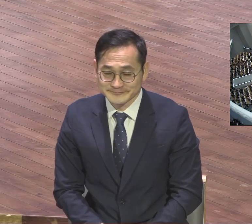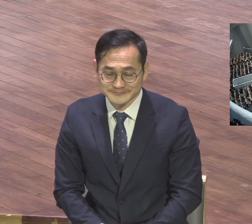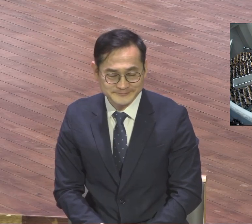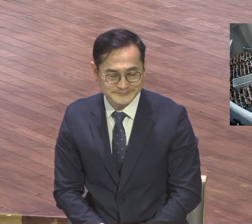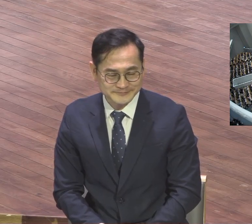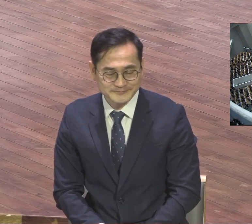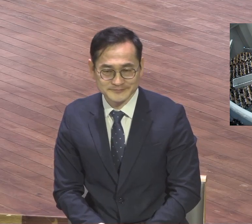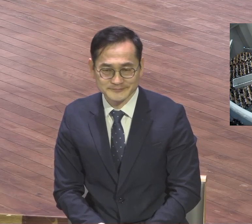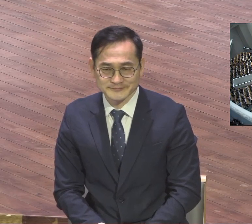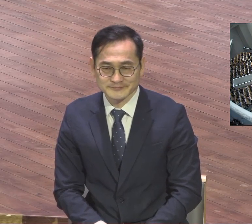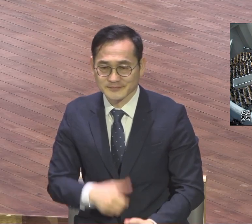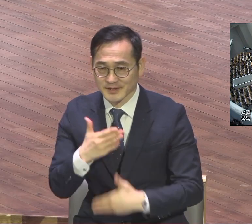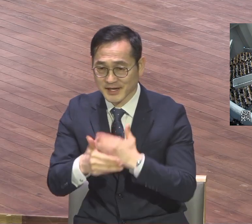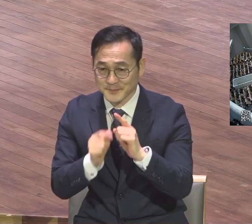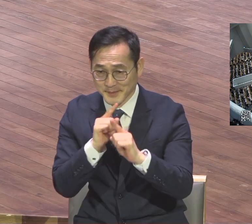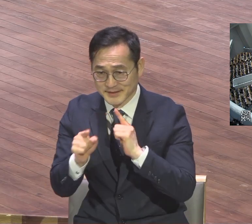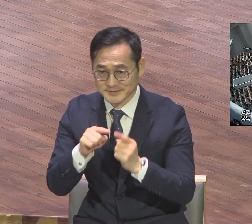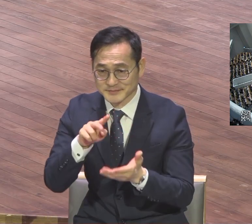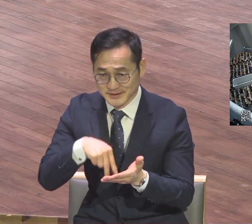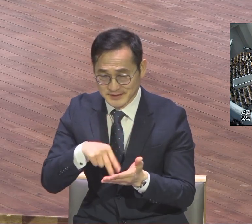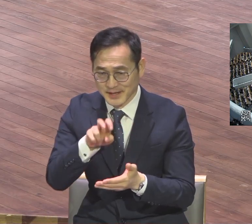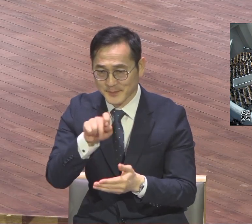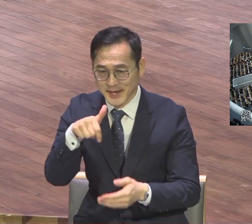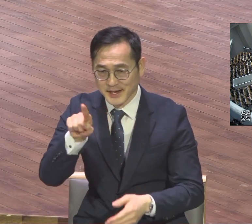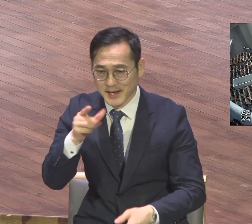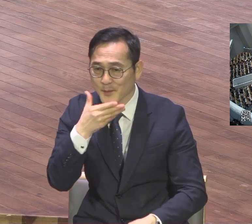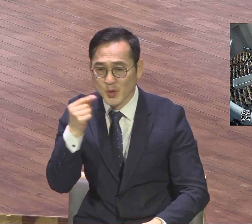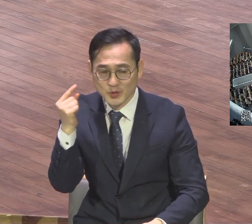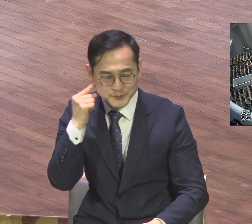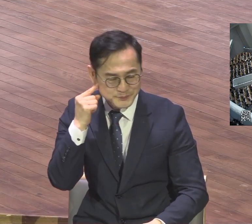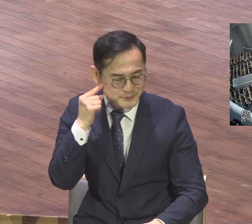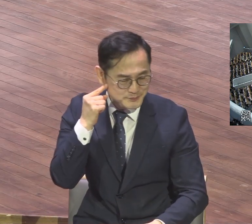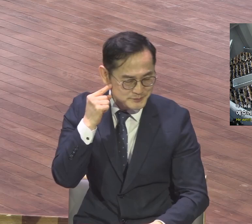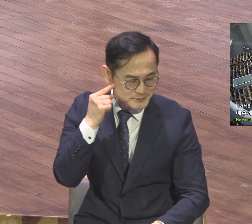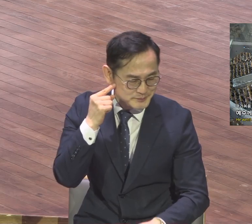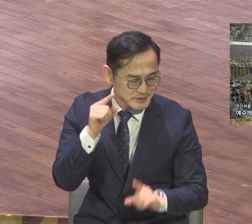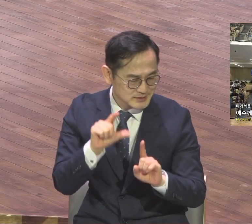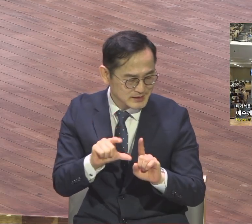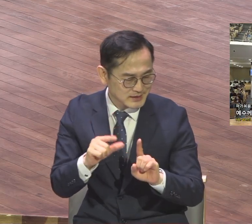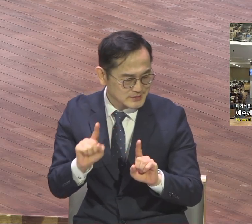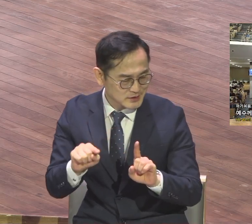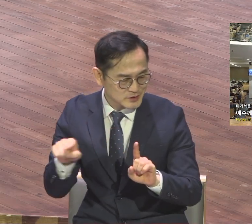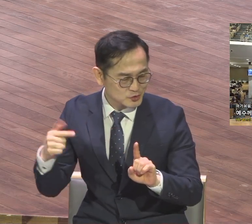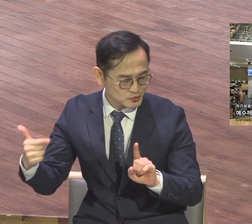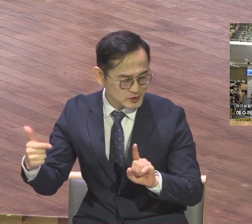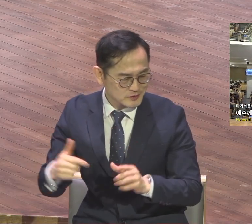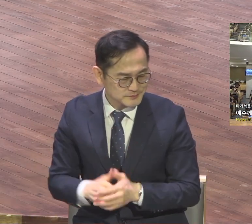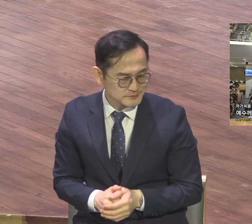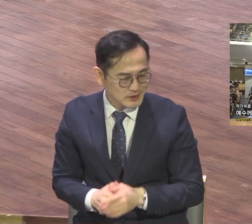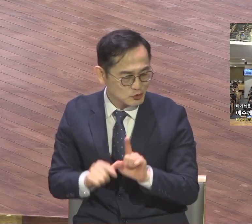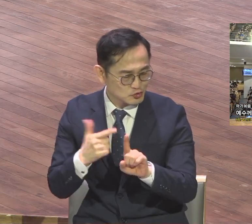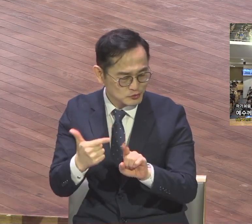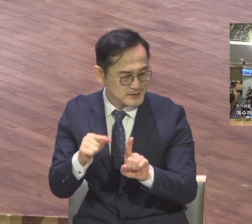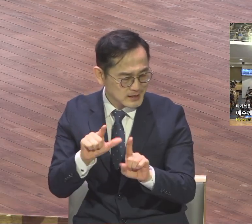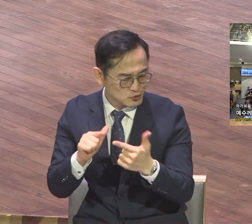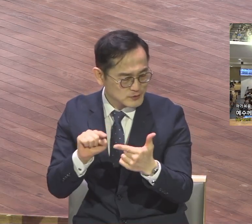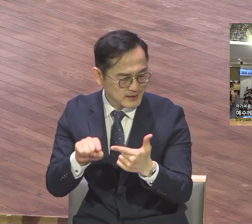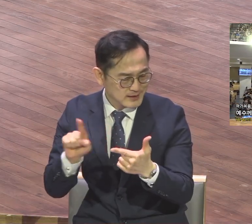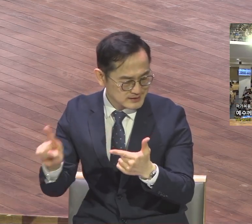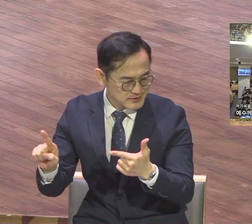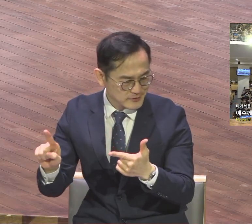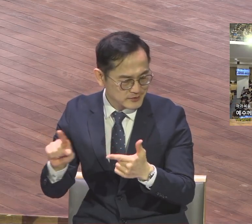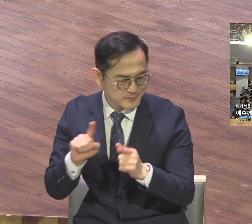오늘 은혜 받고 성취될 하나님의 말씀은 마가복음 6장 1절에서 6절 말씀입니다. 예수께서 거기를 떠나사 고향으로